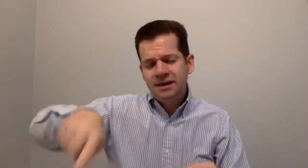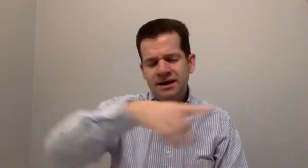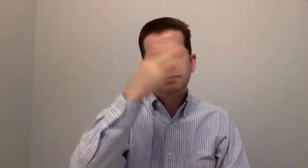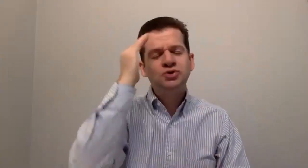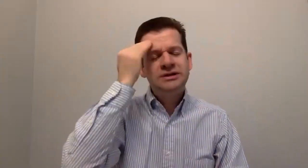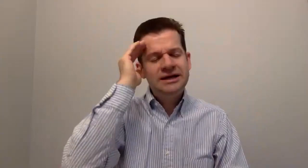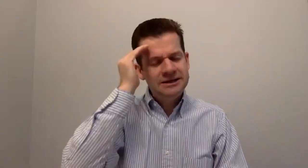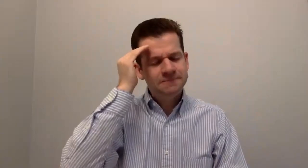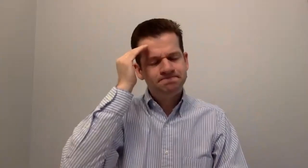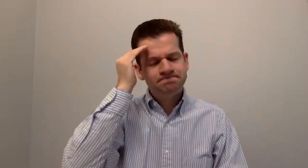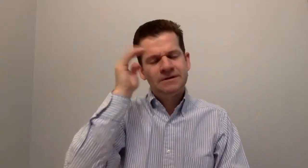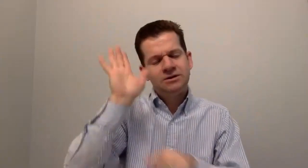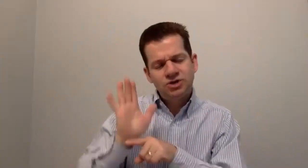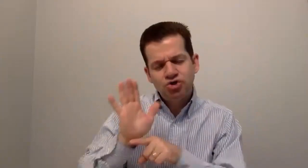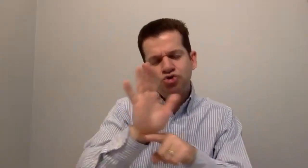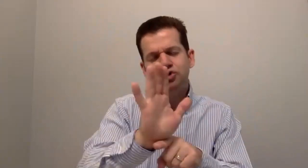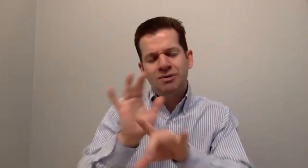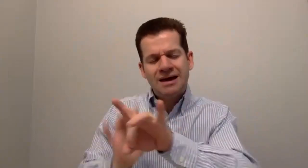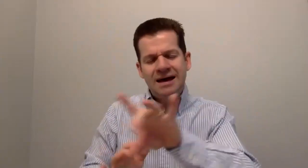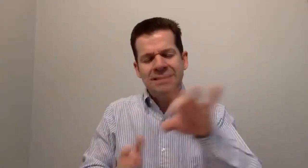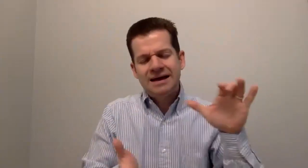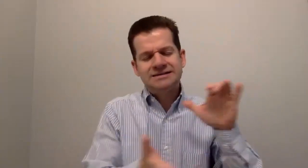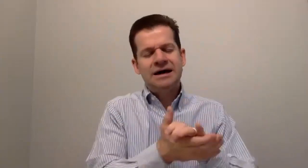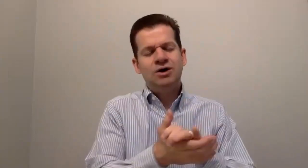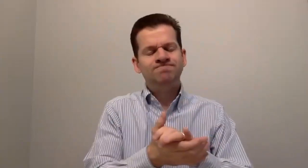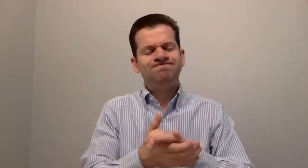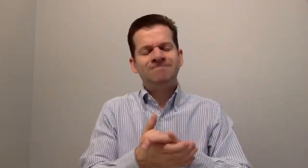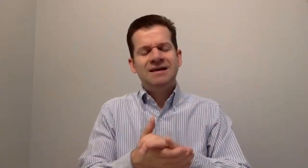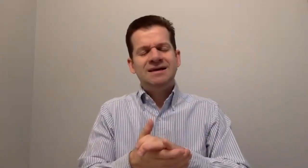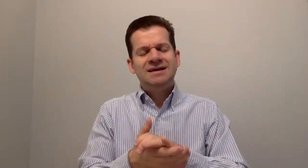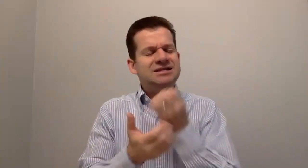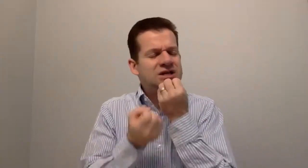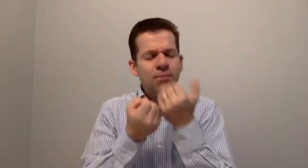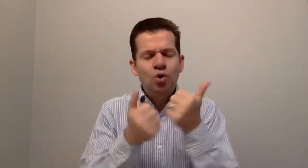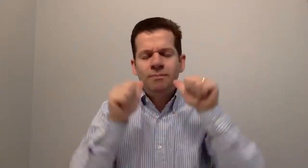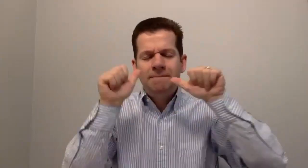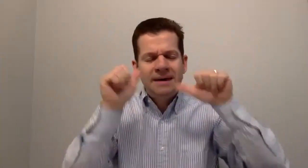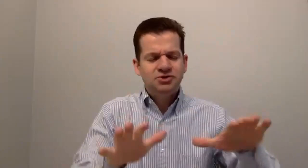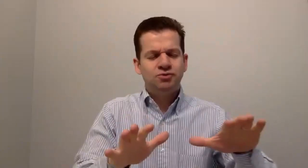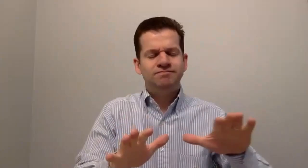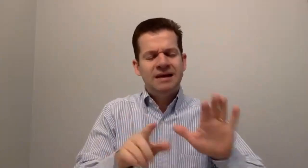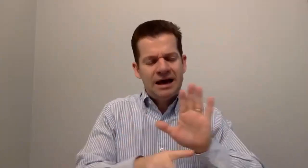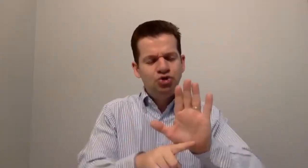que eles possam entender. Que o Senhor ajude, então, cada casal, que seja bom, uma bênção. Ajude,